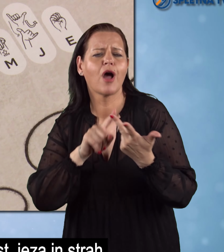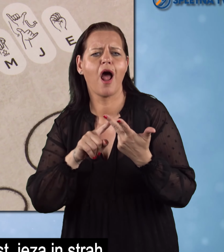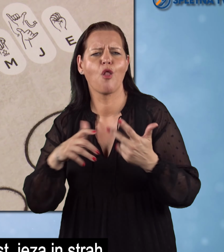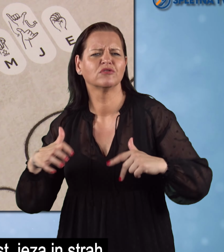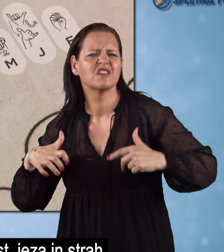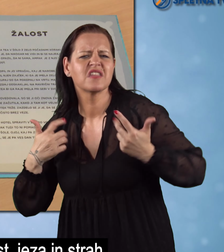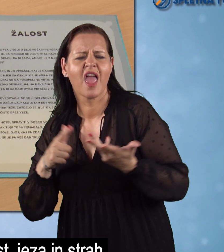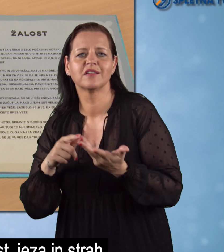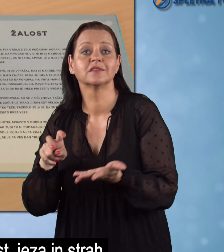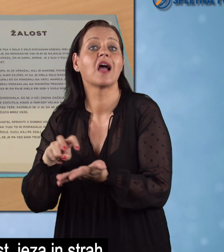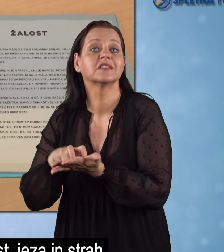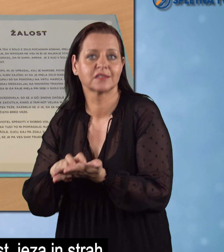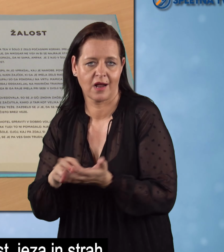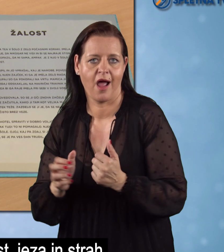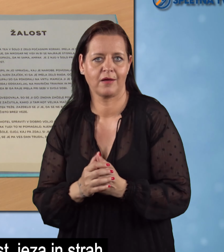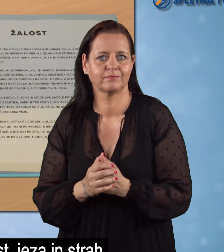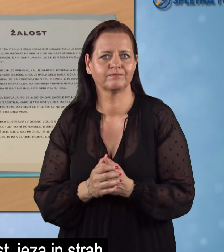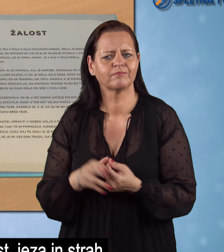strah.